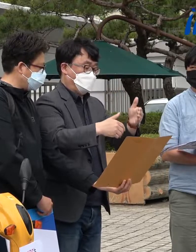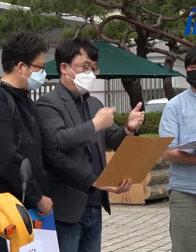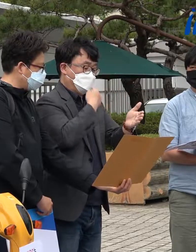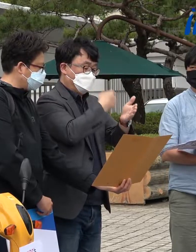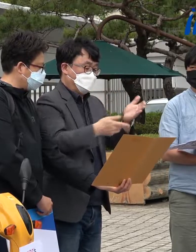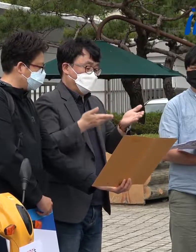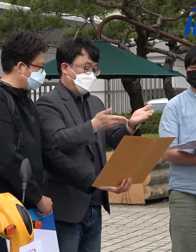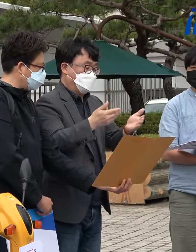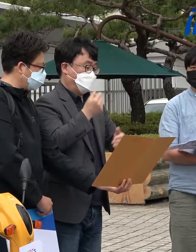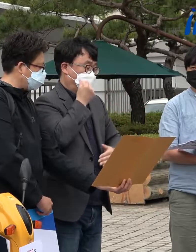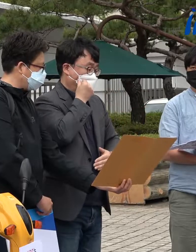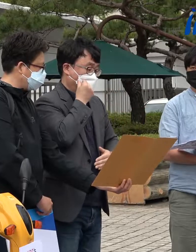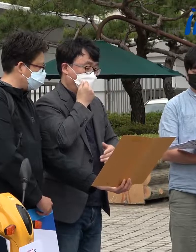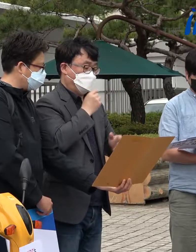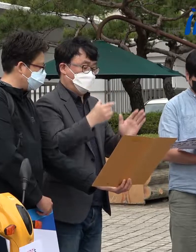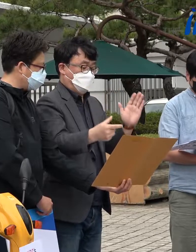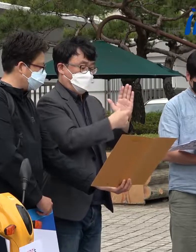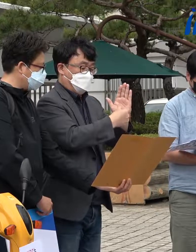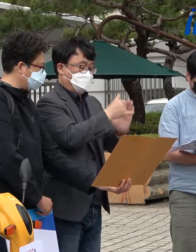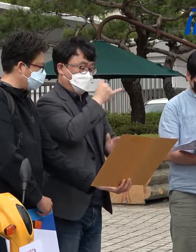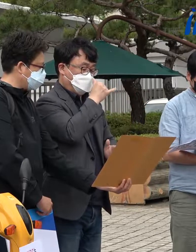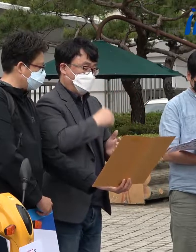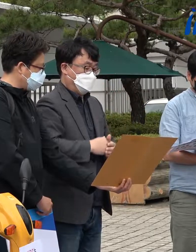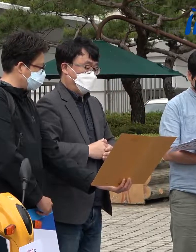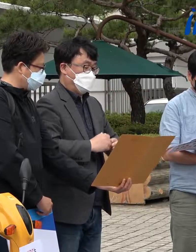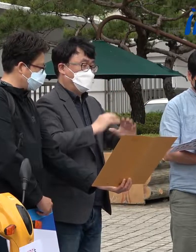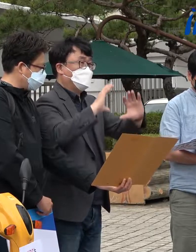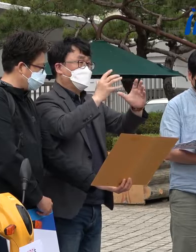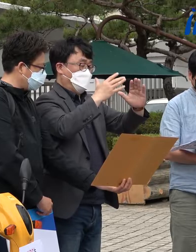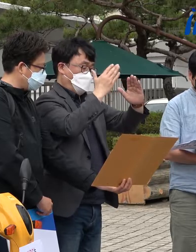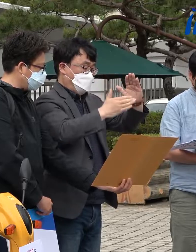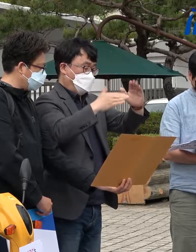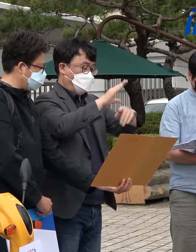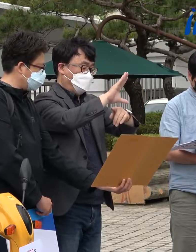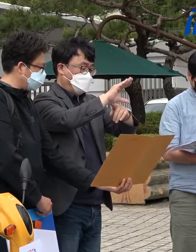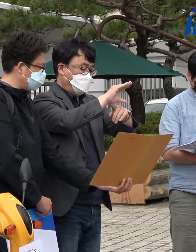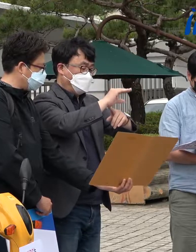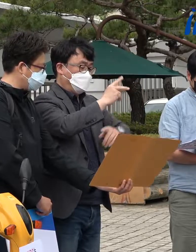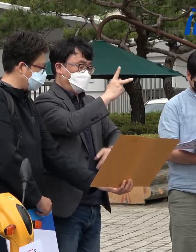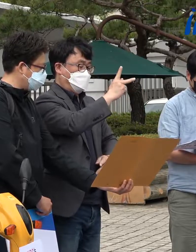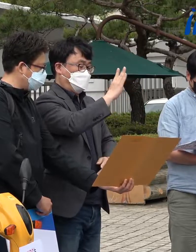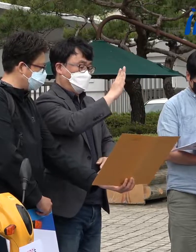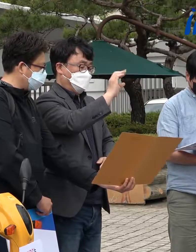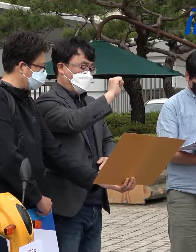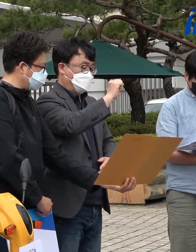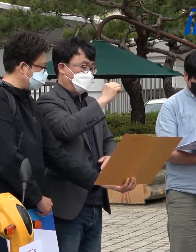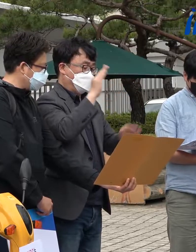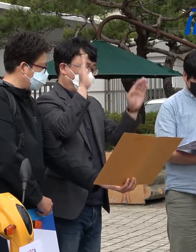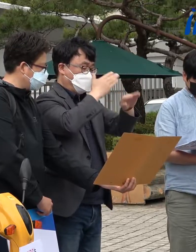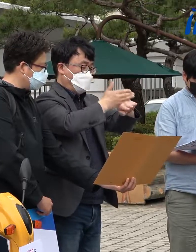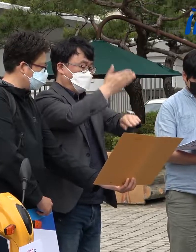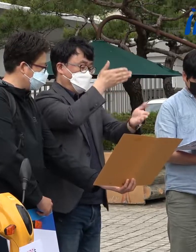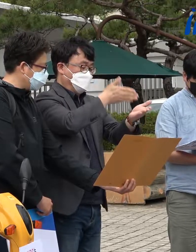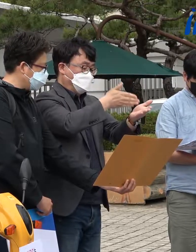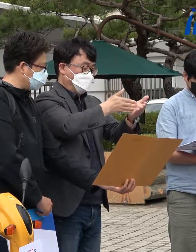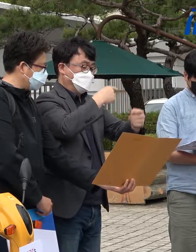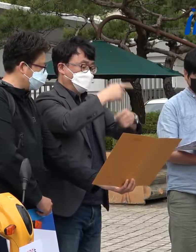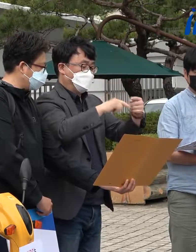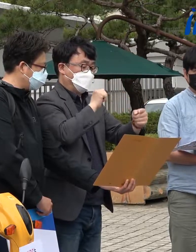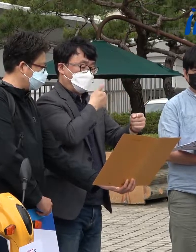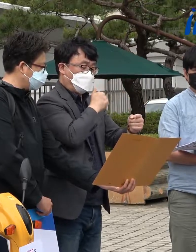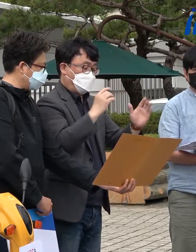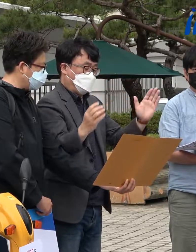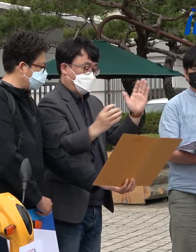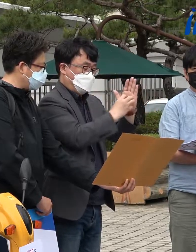국가인권위원회 법에서도 장애인을 배제하거나 불리하게 대우하면 안 된다라고 하고 있습니다. 공영방송인 KBS가